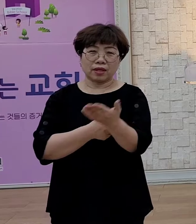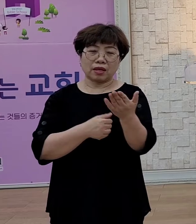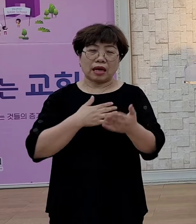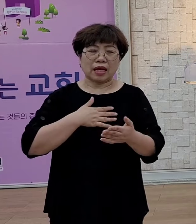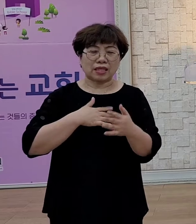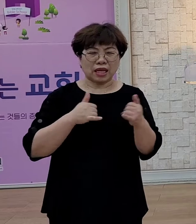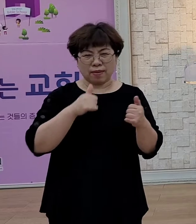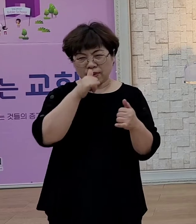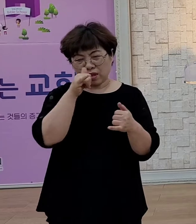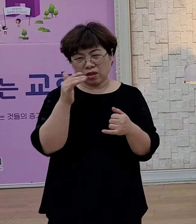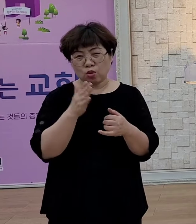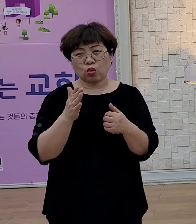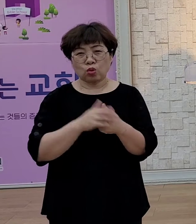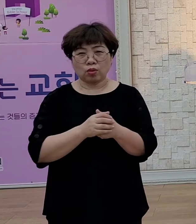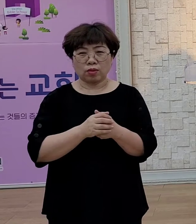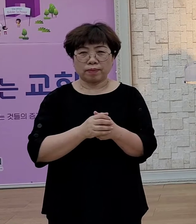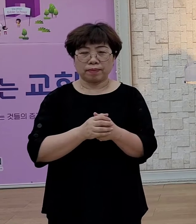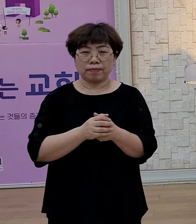아시는 분도 몇 명 계십니다.